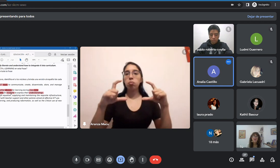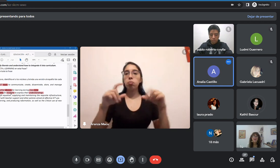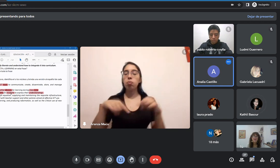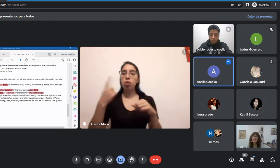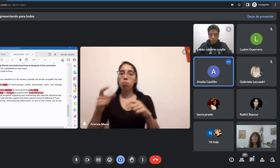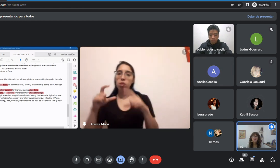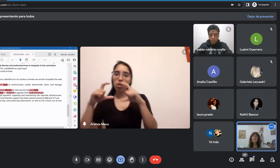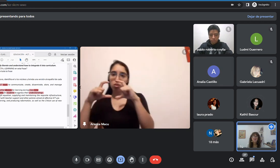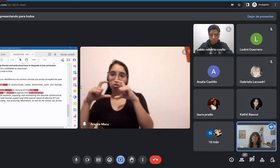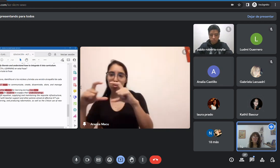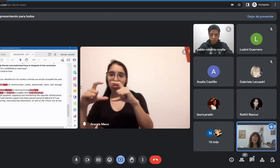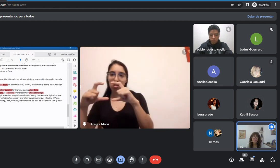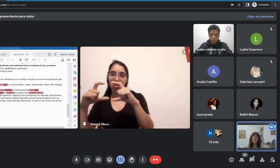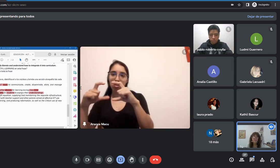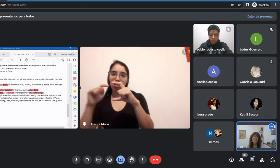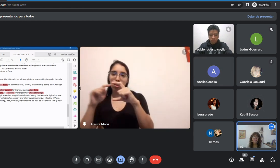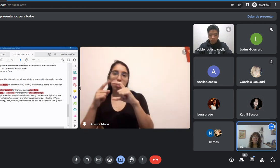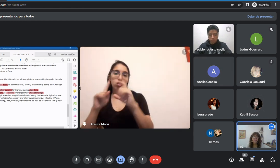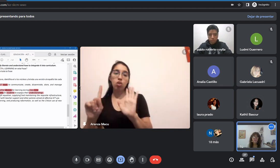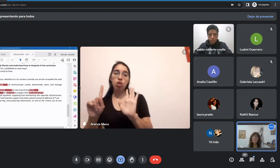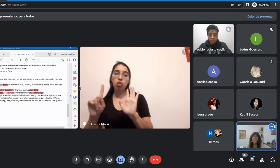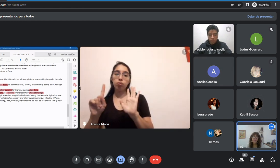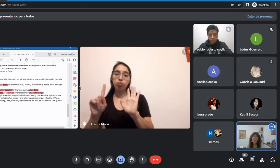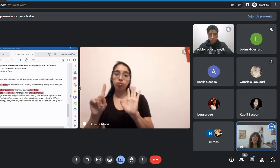¿Qué es to express?